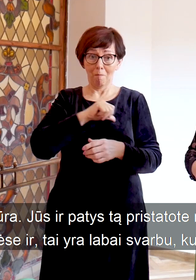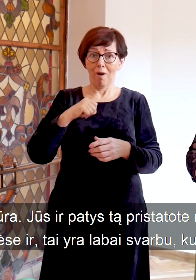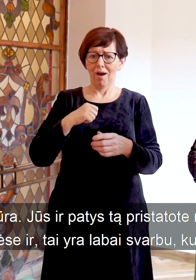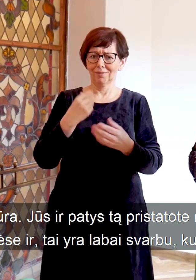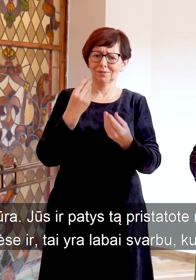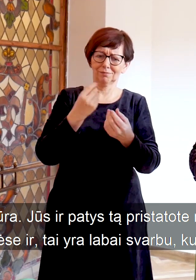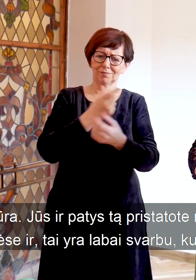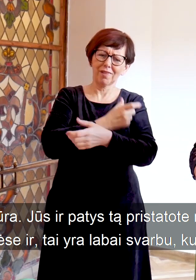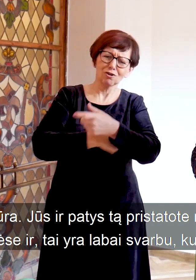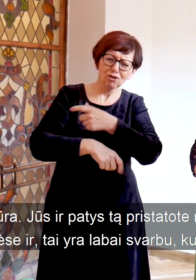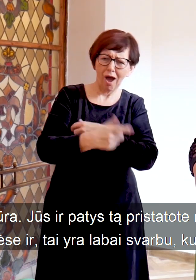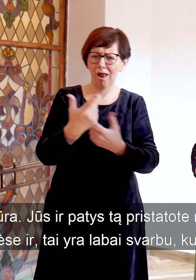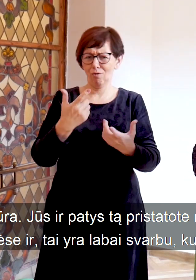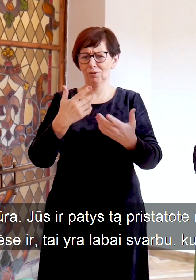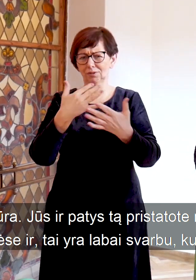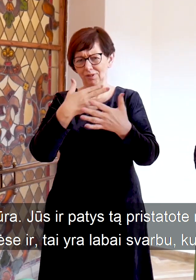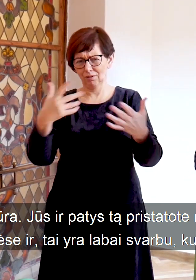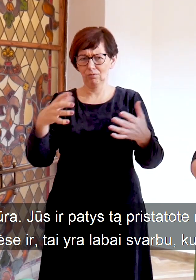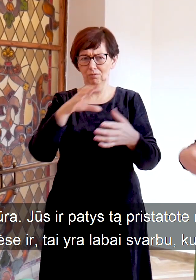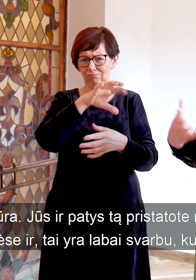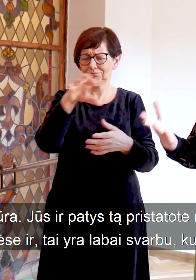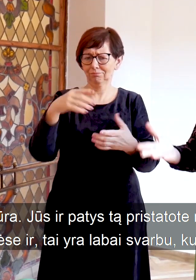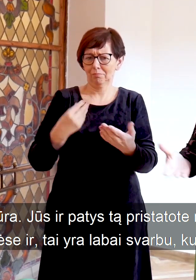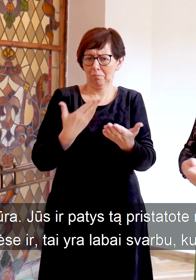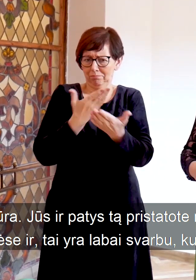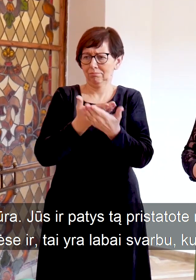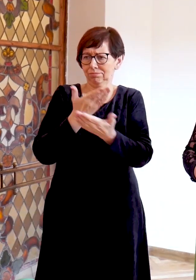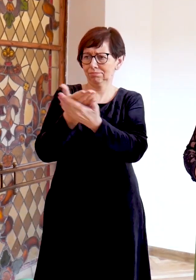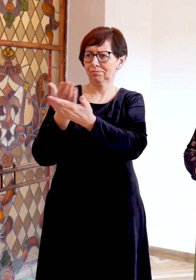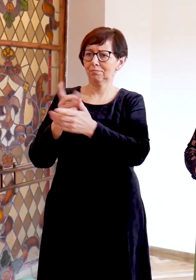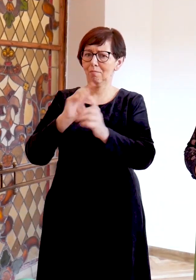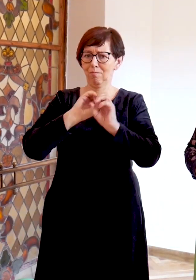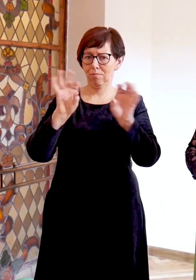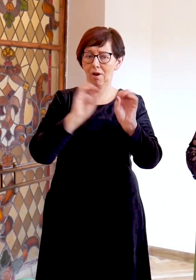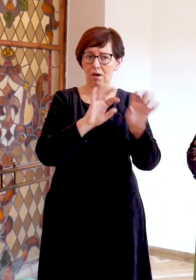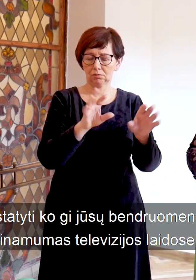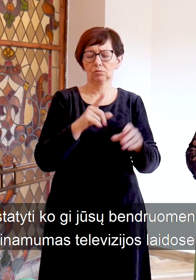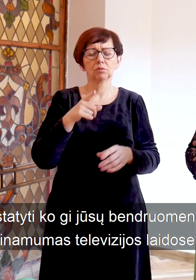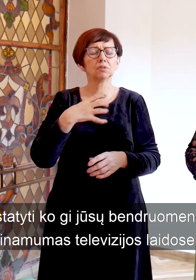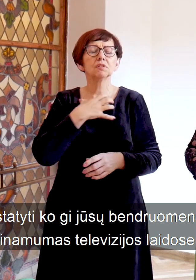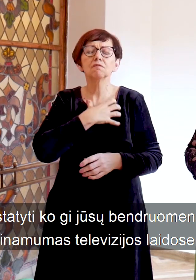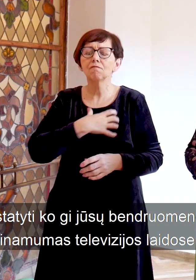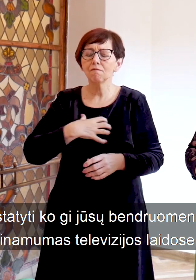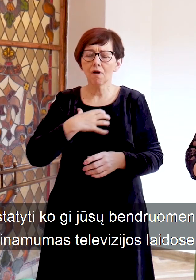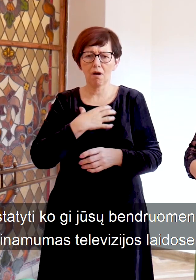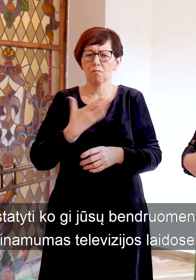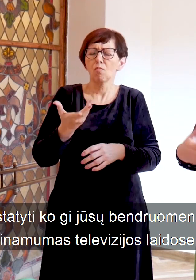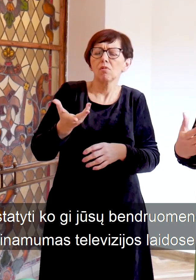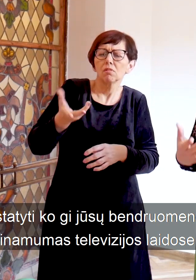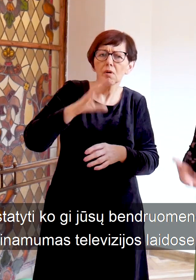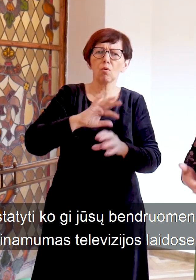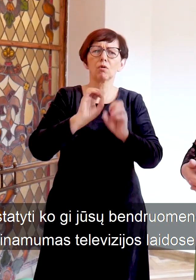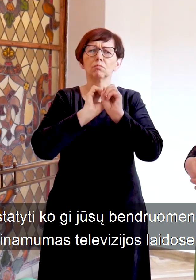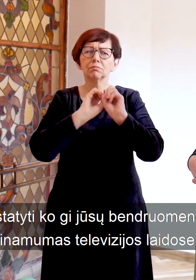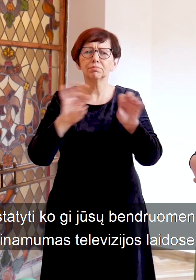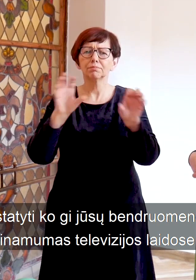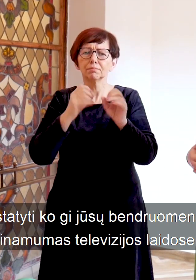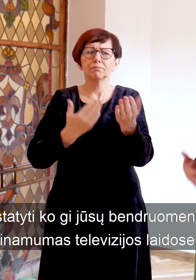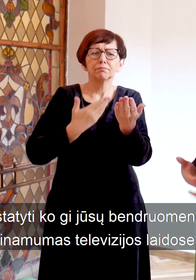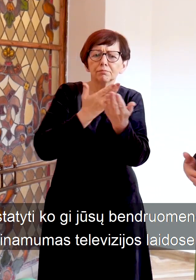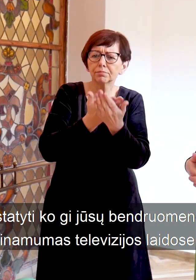kitose bendruomenėse. Ir tai yra labai svarbu, kuo didesnė sklaida, kuo daugiau